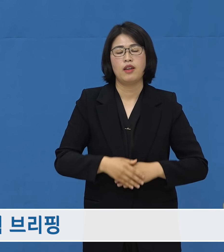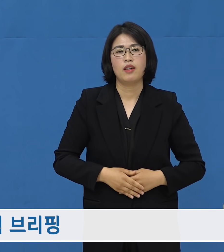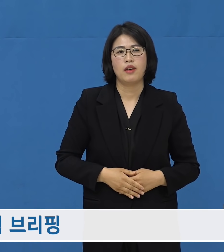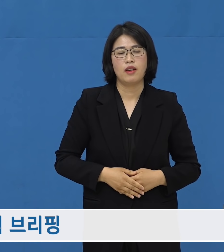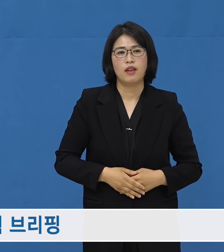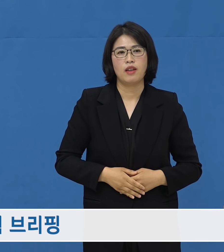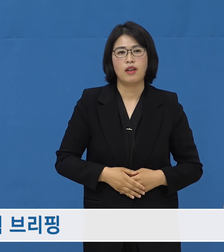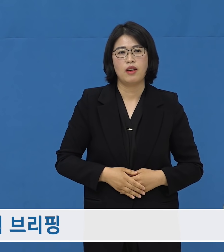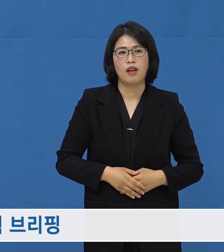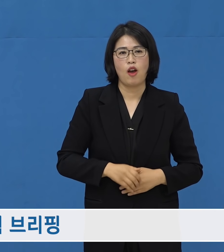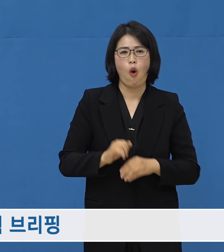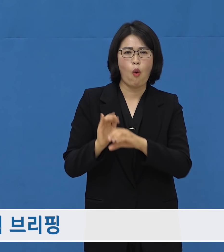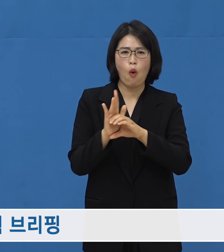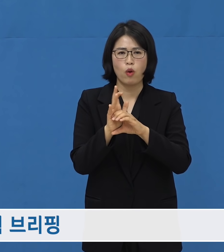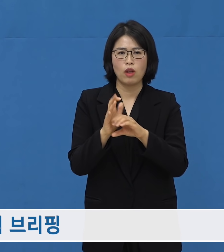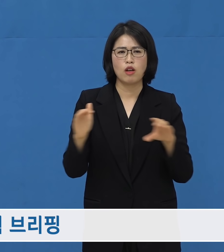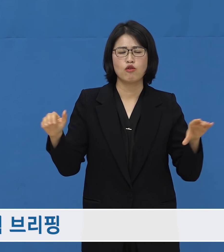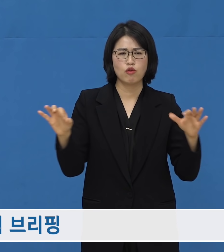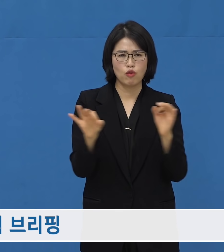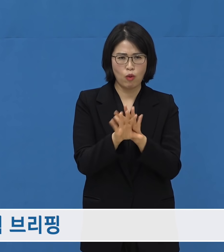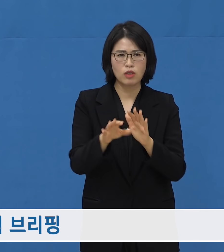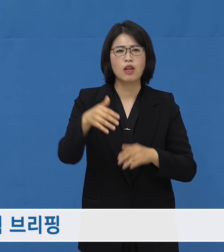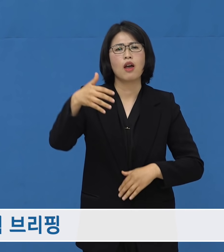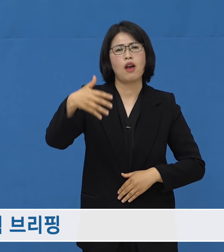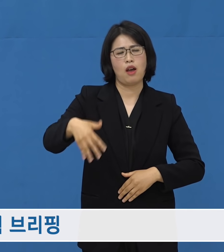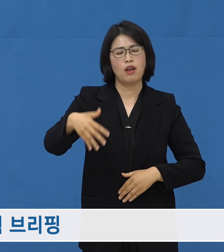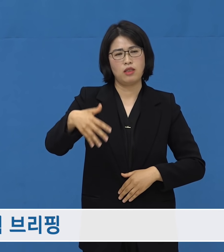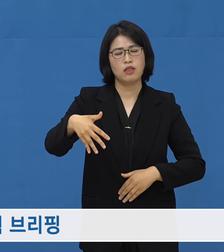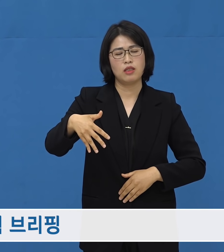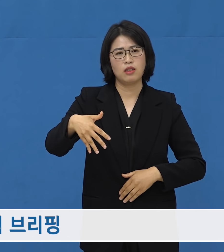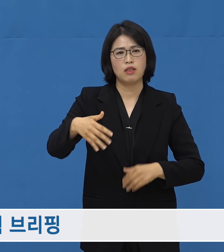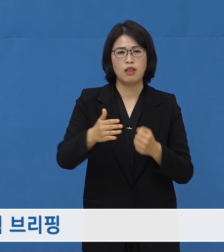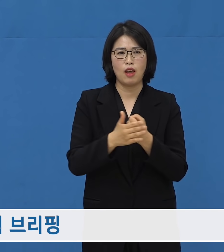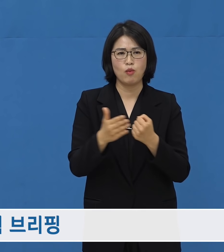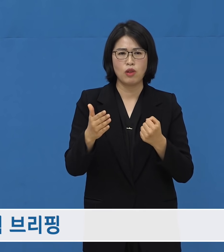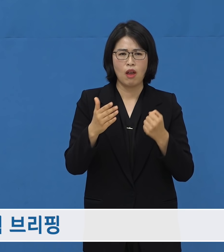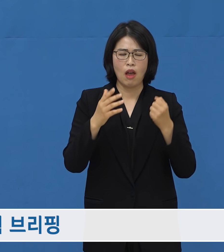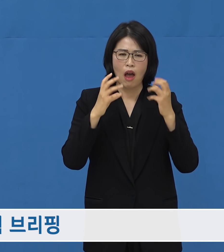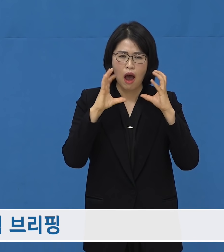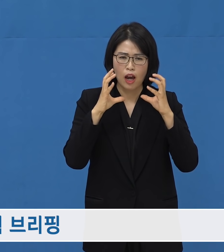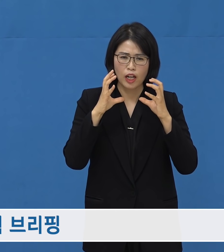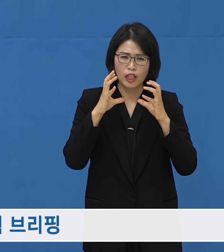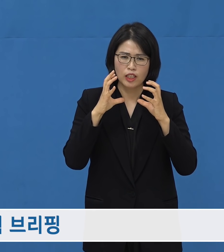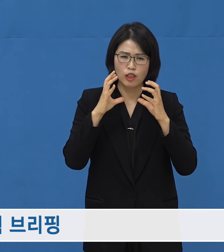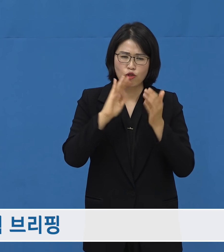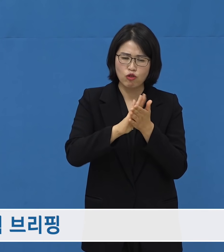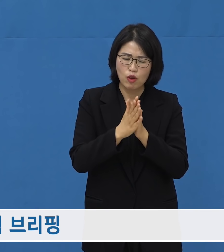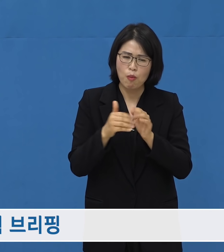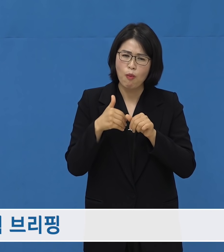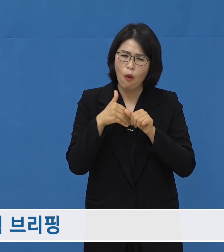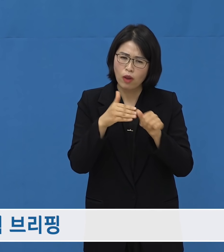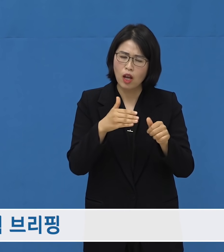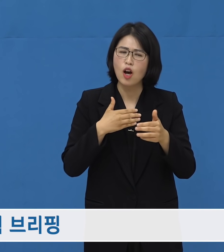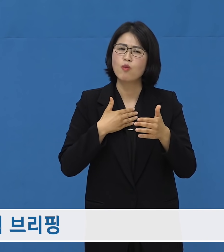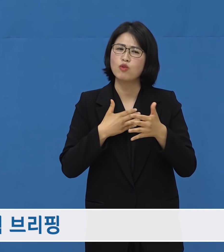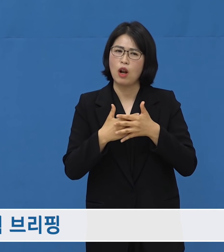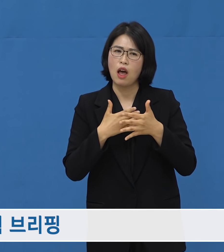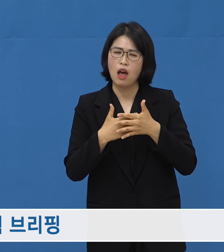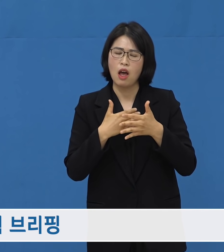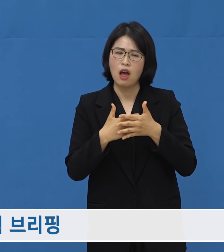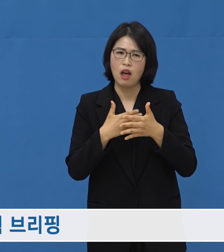또한 코로나가 종식되지 않는 상황에서 유아를 등교시키는 것에 대한 불안함감을